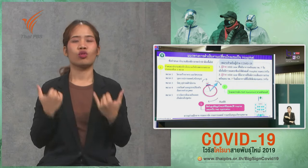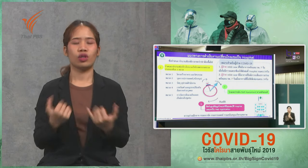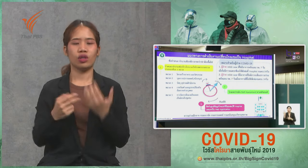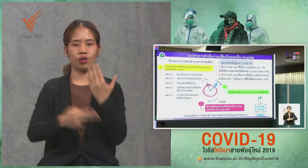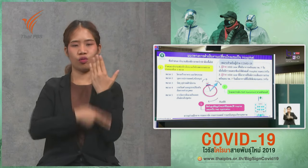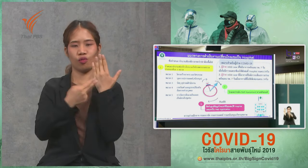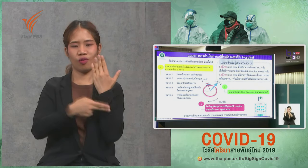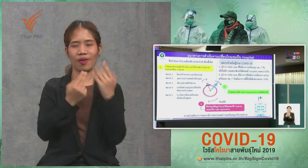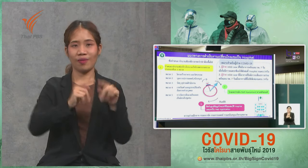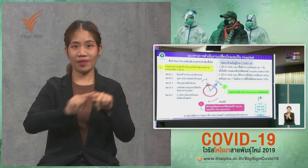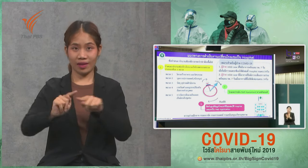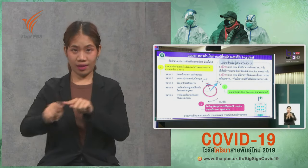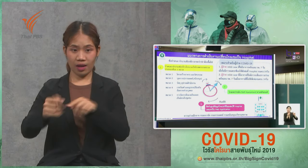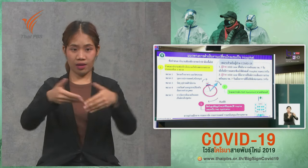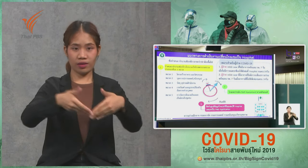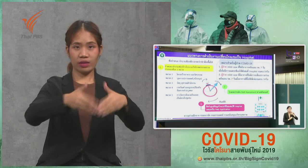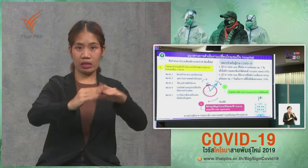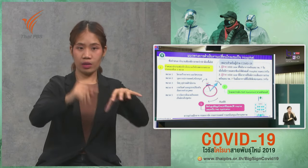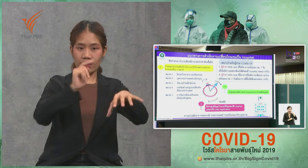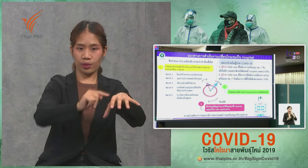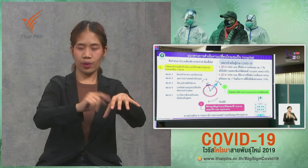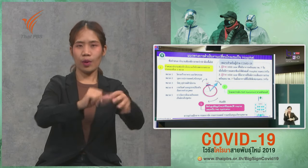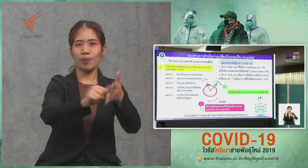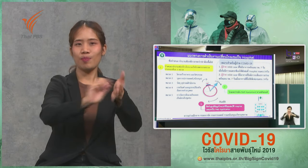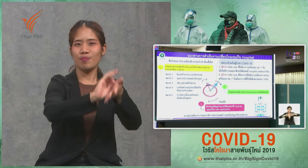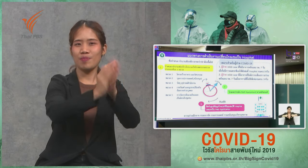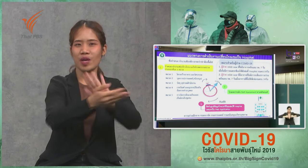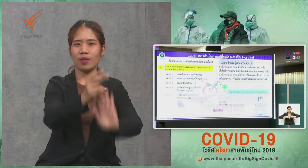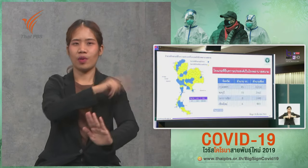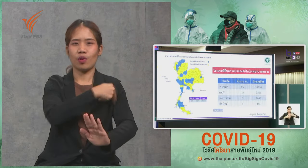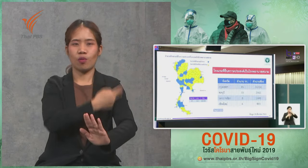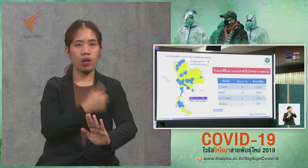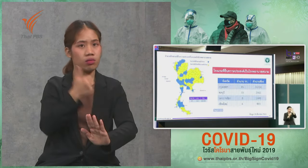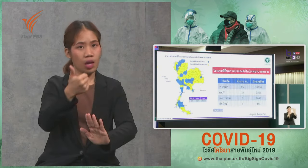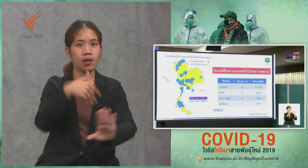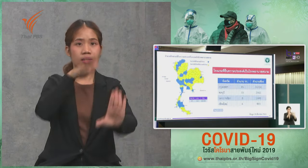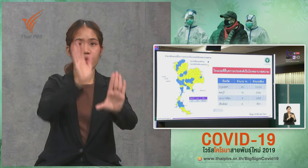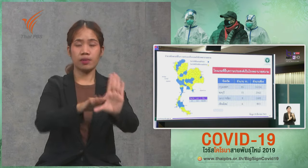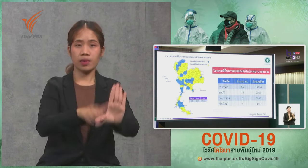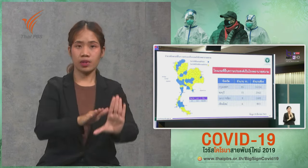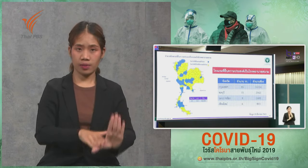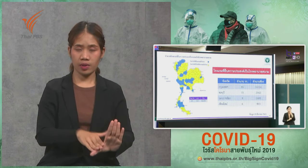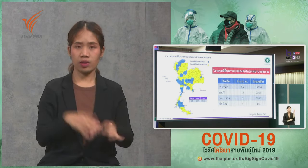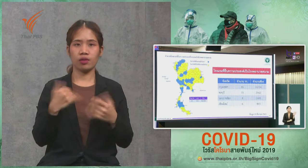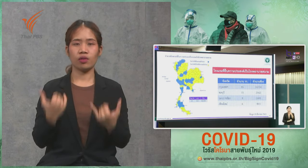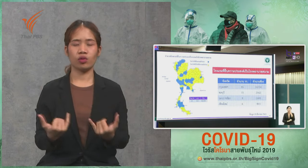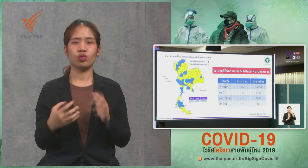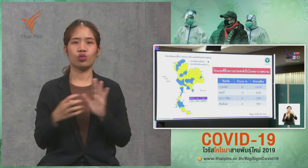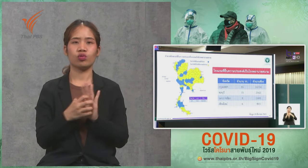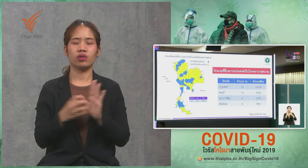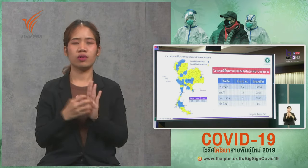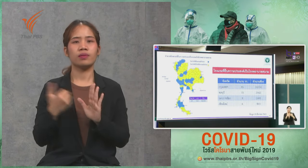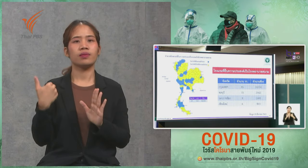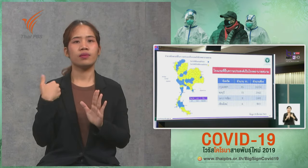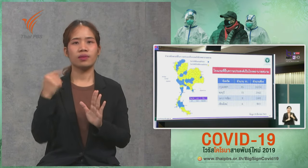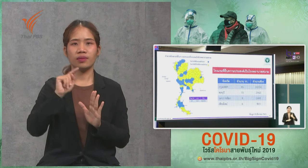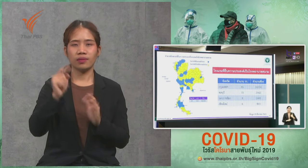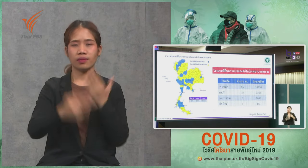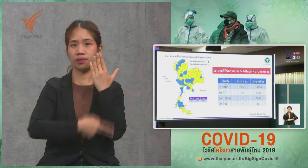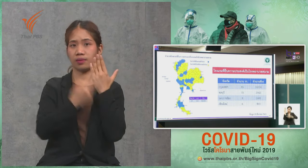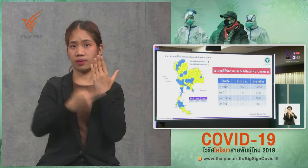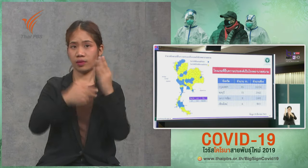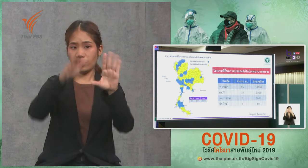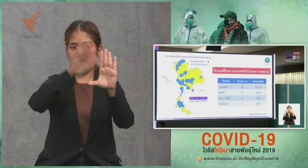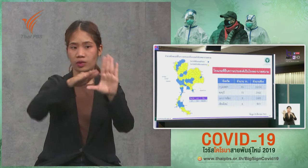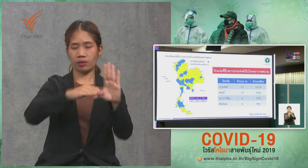างๆสมัครเข้ามานะครับก็พบว่าสไลด์ต่อไปครับในกรุงเทพมีโรงแรมสมัครทั่ว